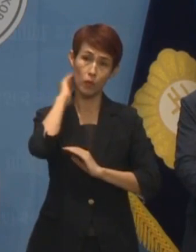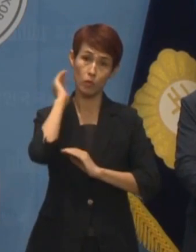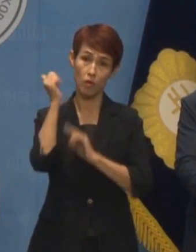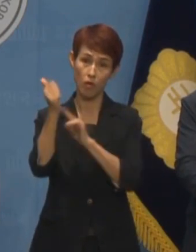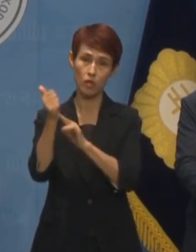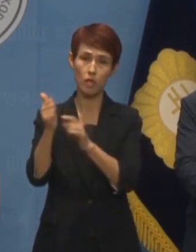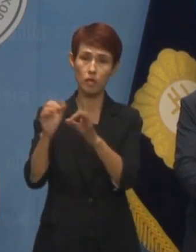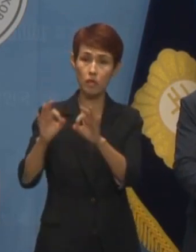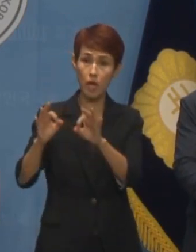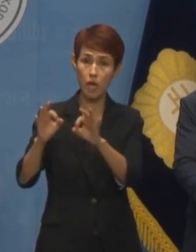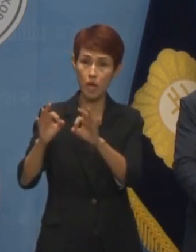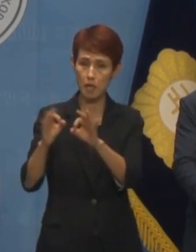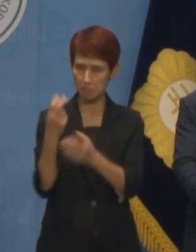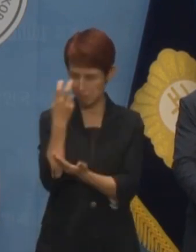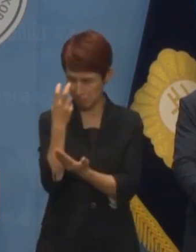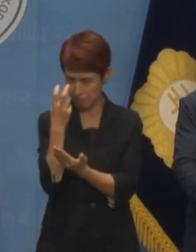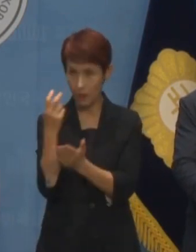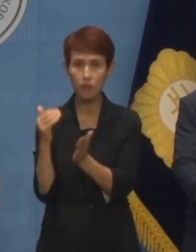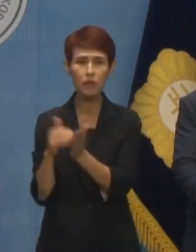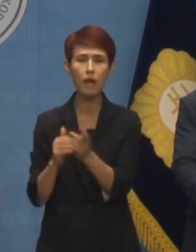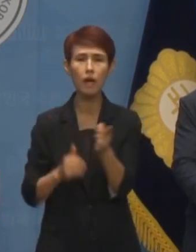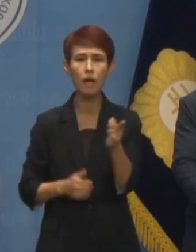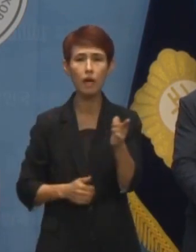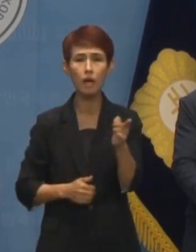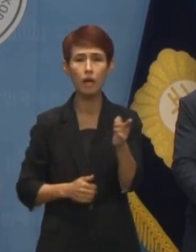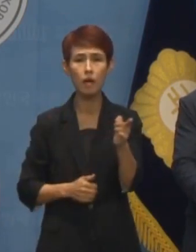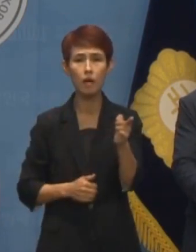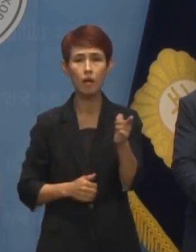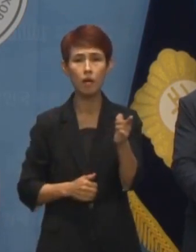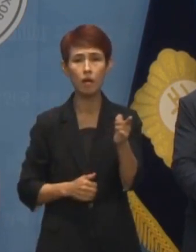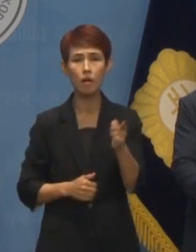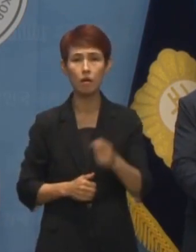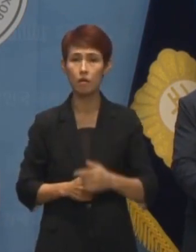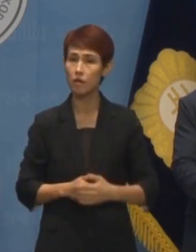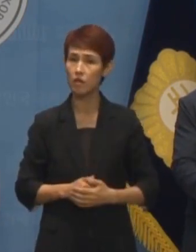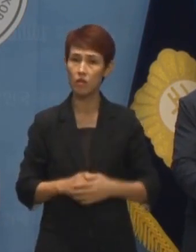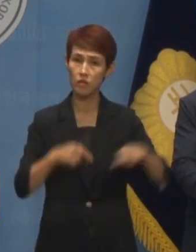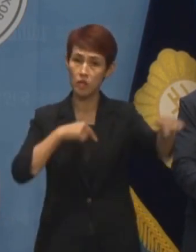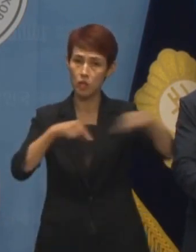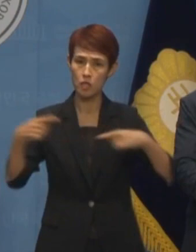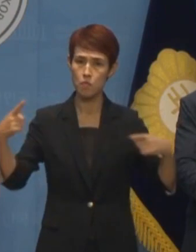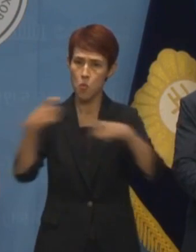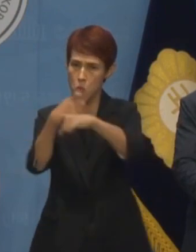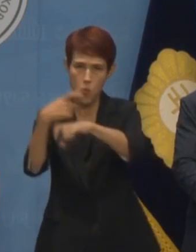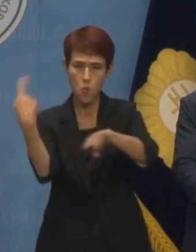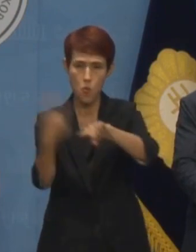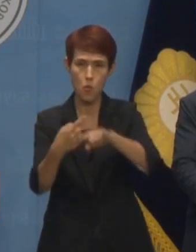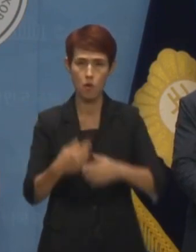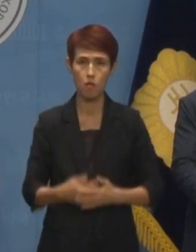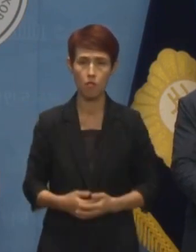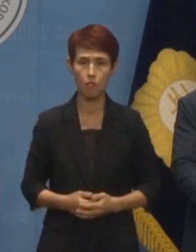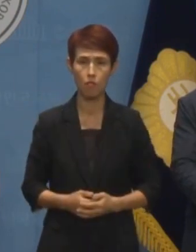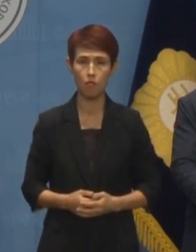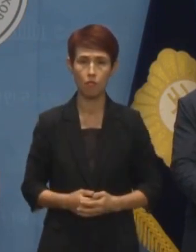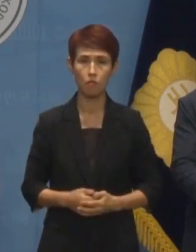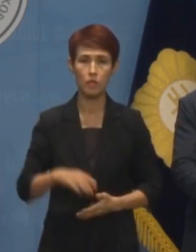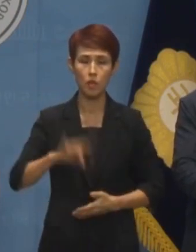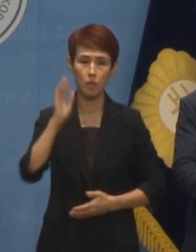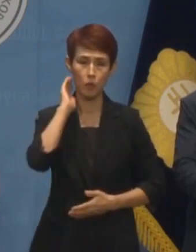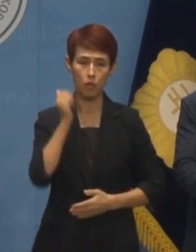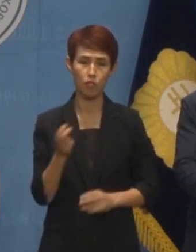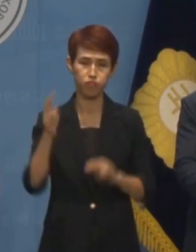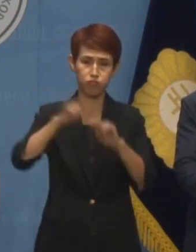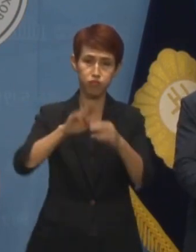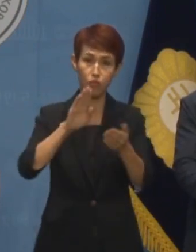금융 계좌를 들여다 봤다고 합니다이는 명백한 정치보복 있니다 취임 첫날부터 전임